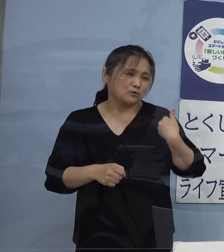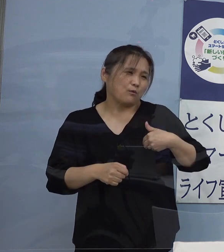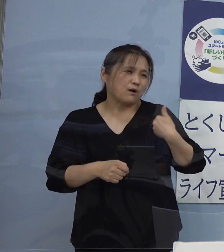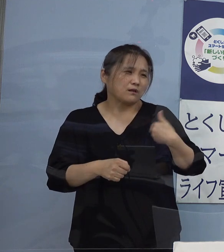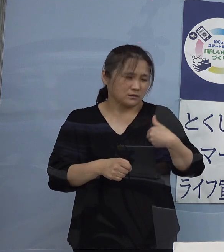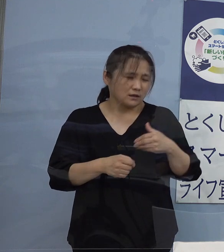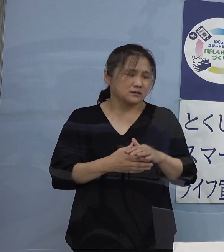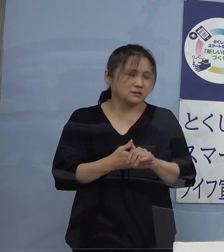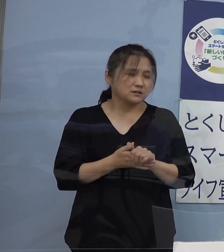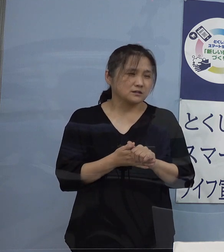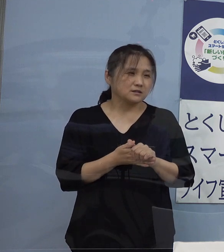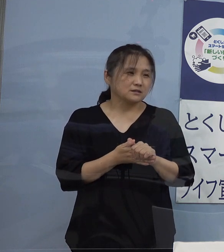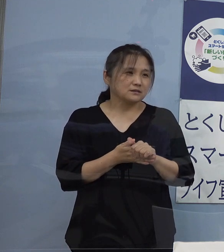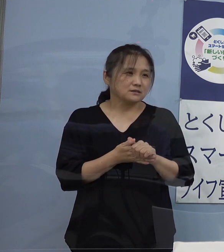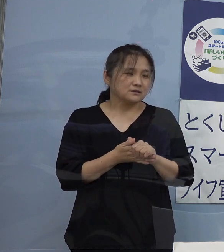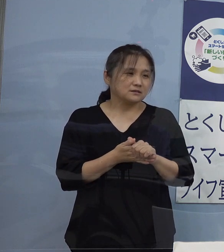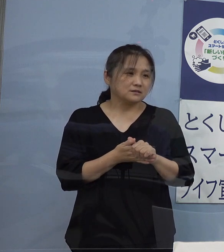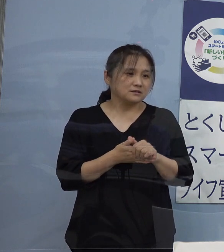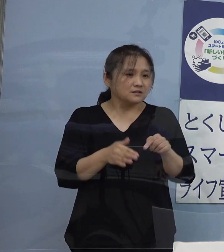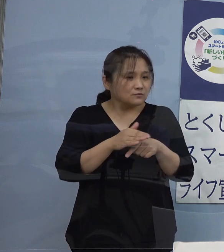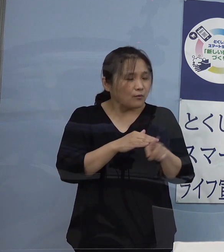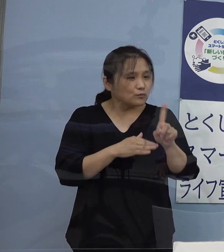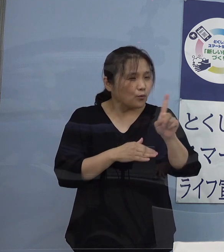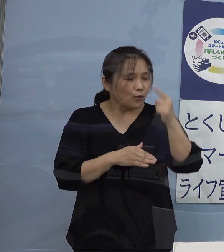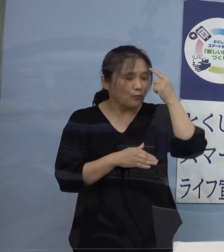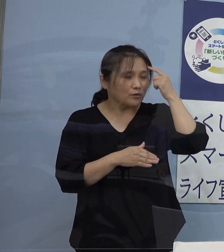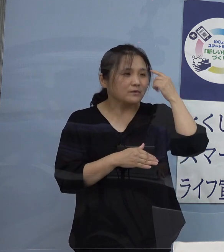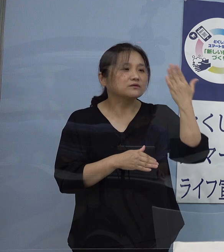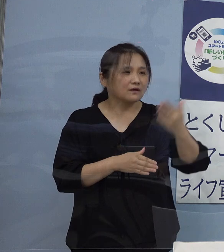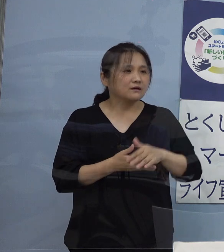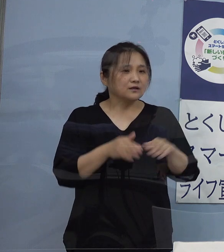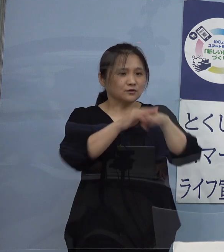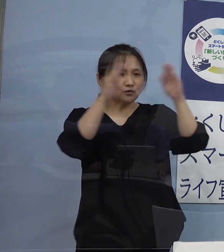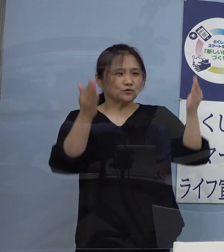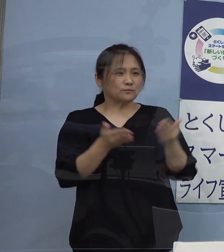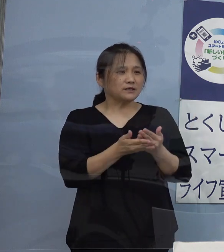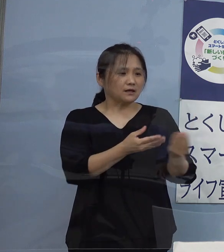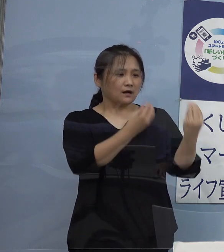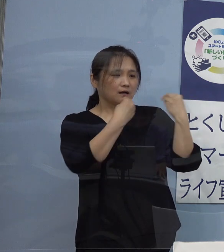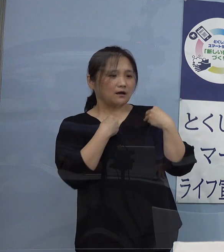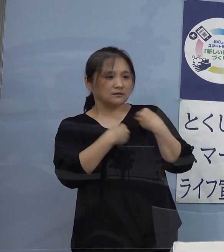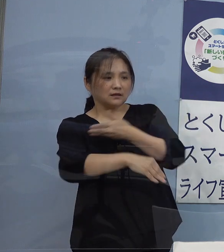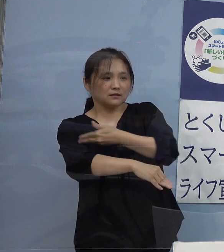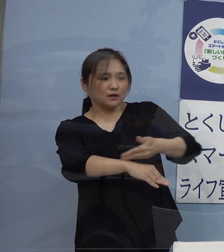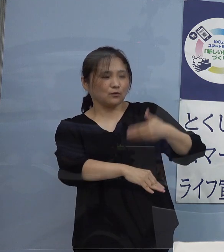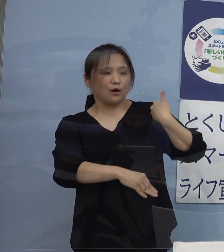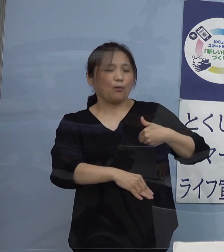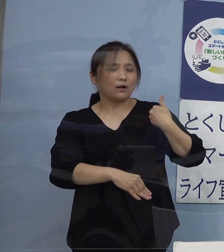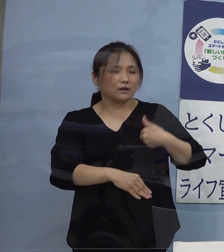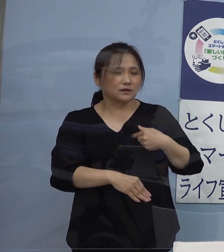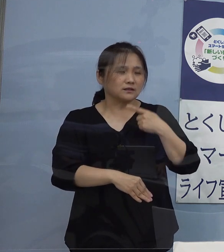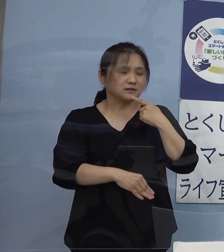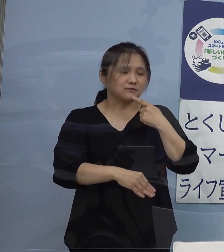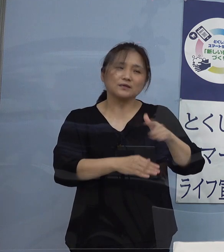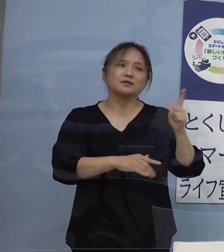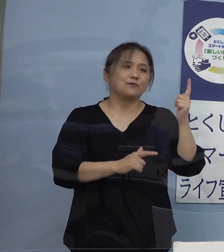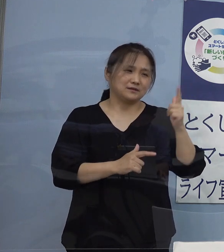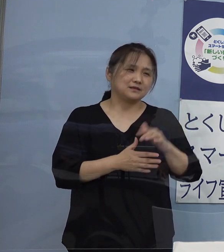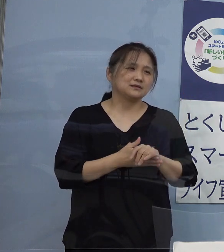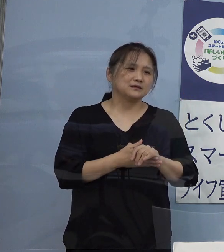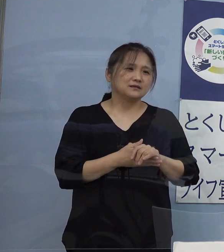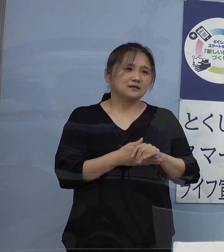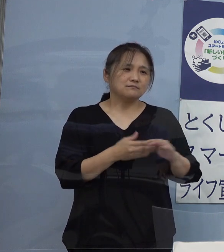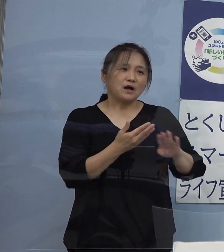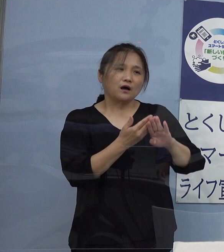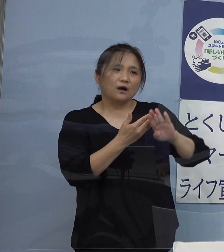てが分かってないというわけでは必ずしもないわけなんですが、しかしそうした点ではやはり、まあ、外来の持ち込